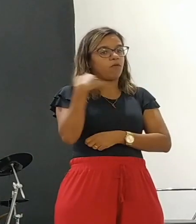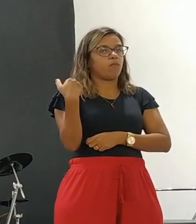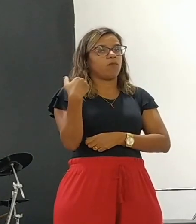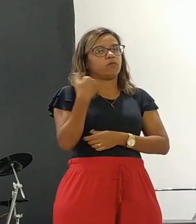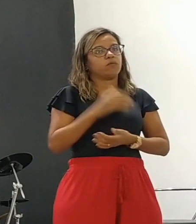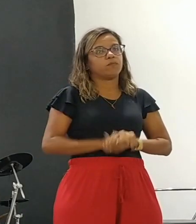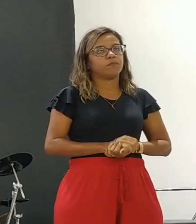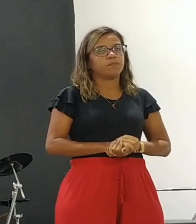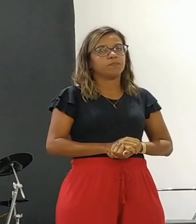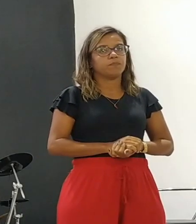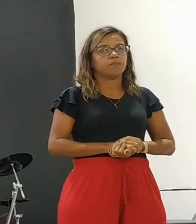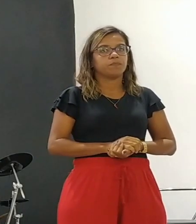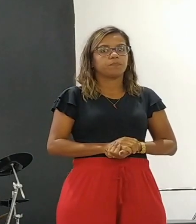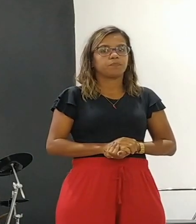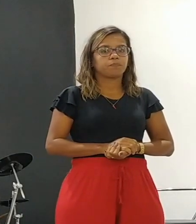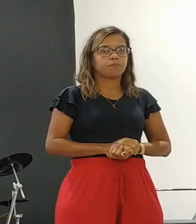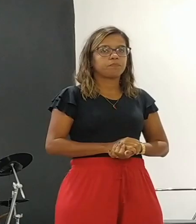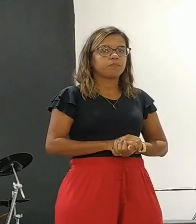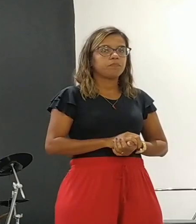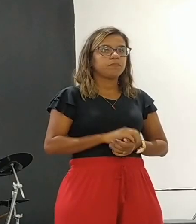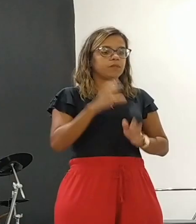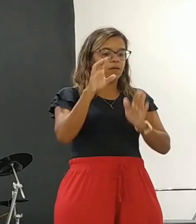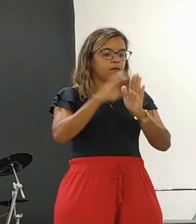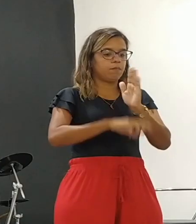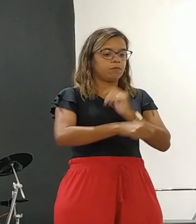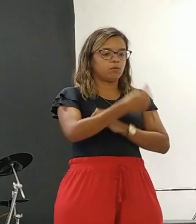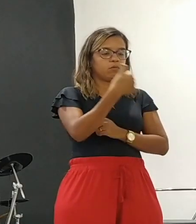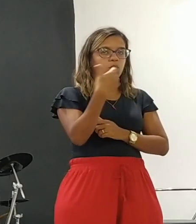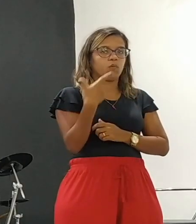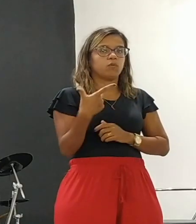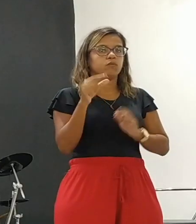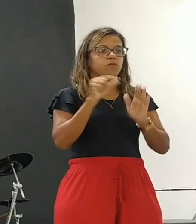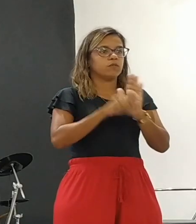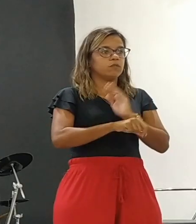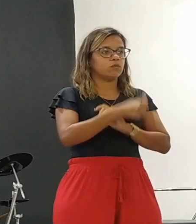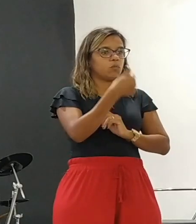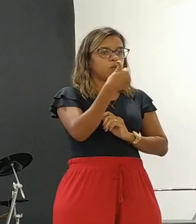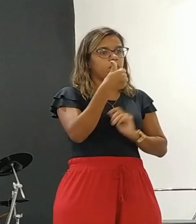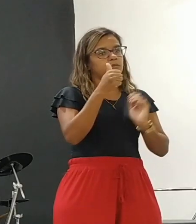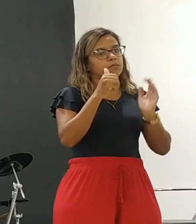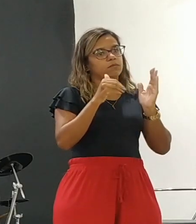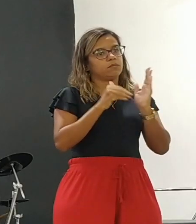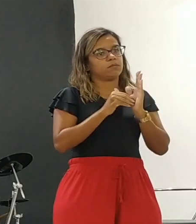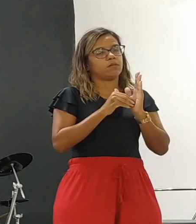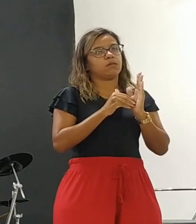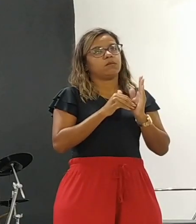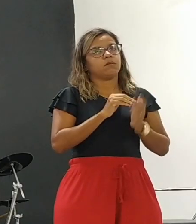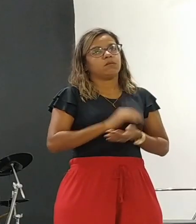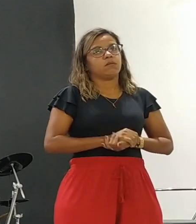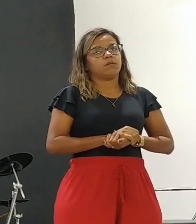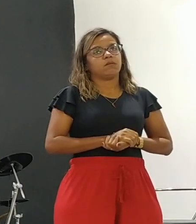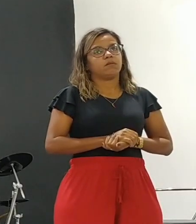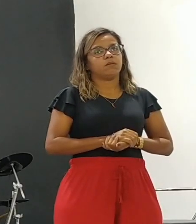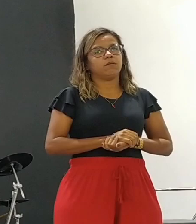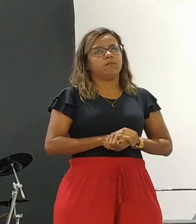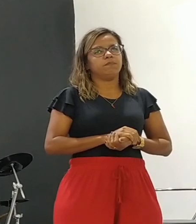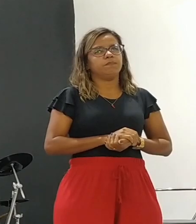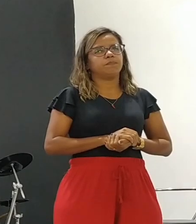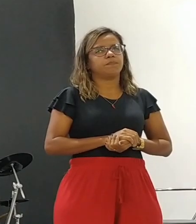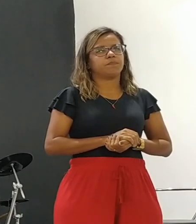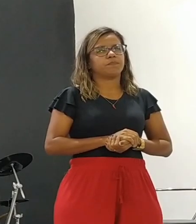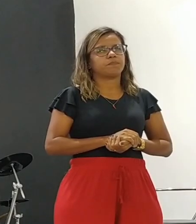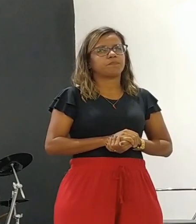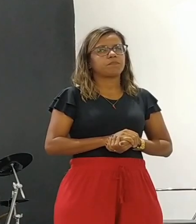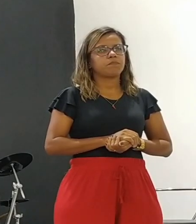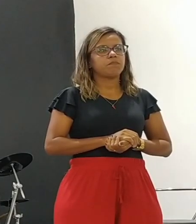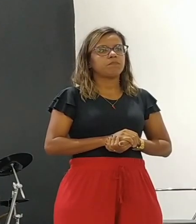ver aqui nessa noite. Amém, queridos? Capítulo 12, a partir do versículo de número 1, lá do livro de Êxodo, a primeira Páscoa.